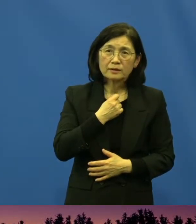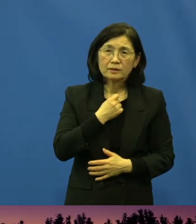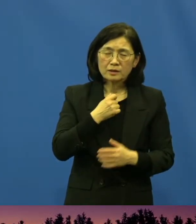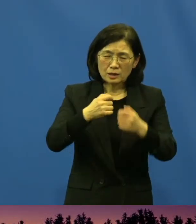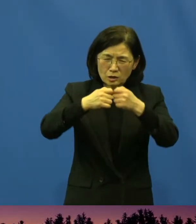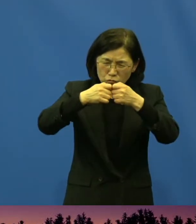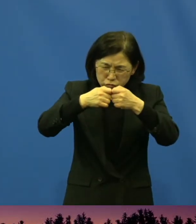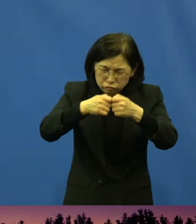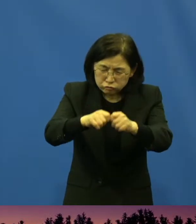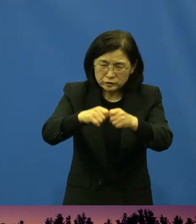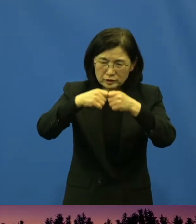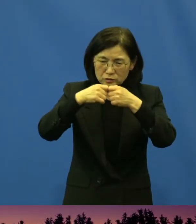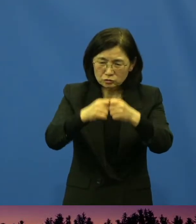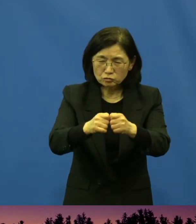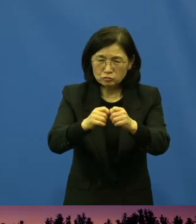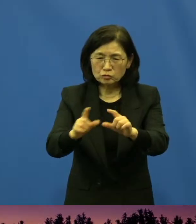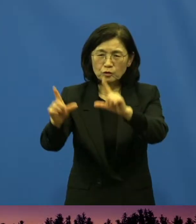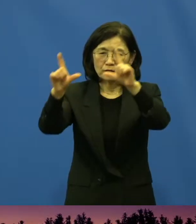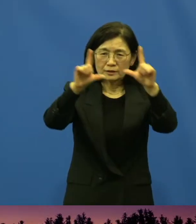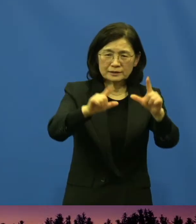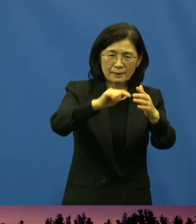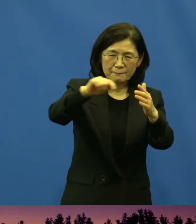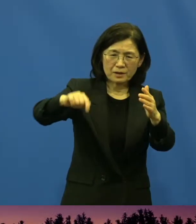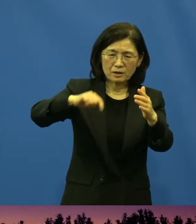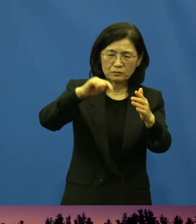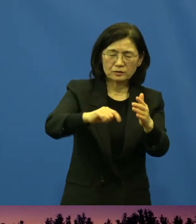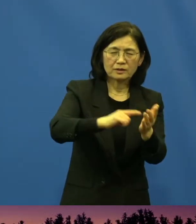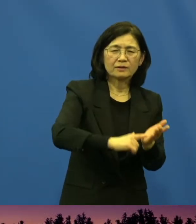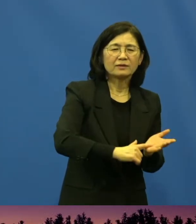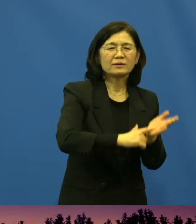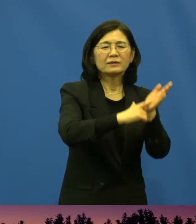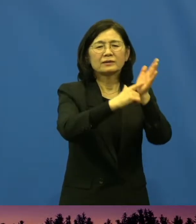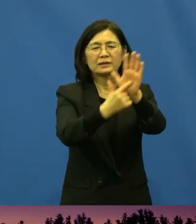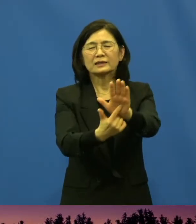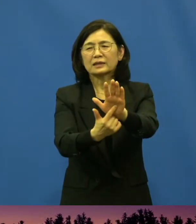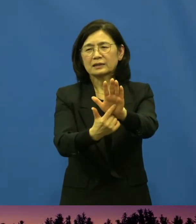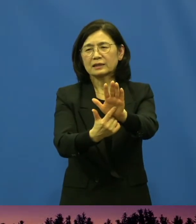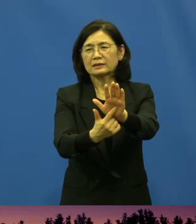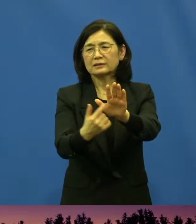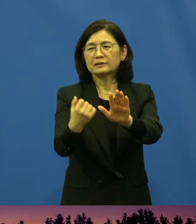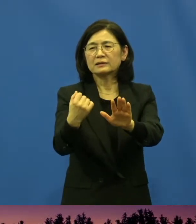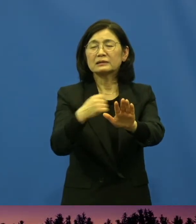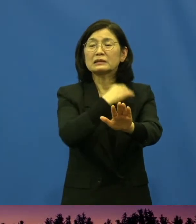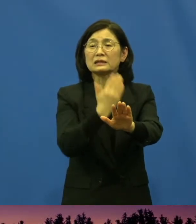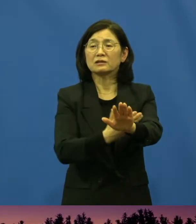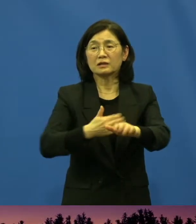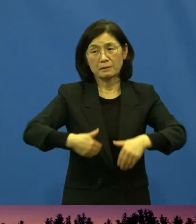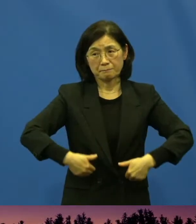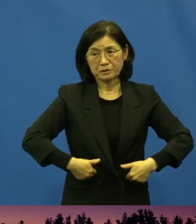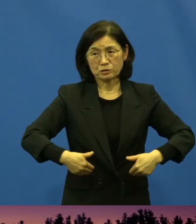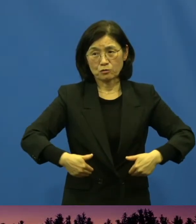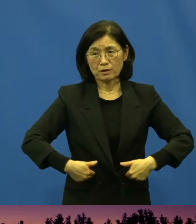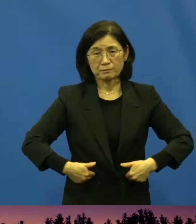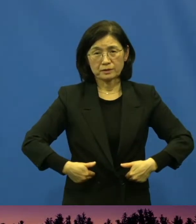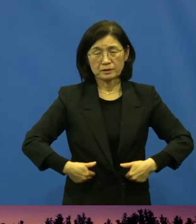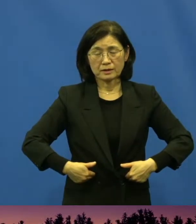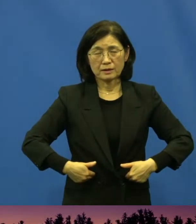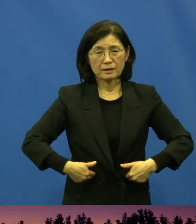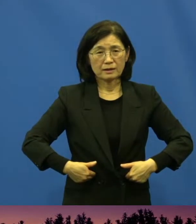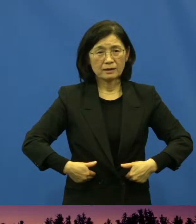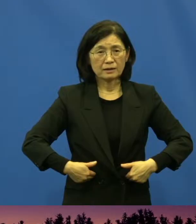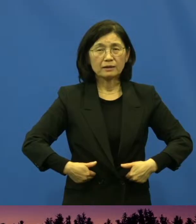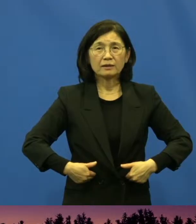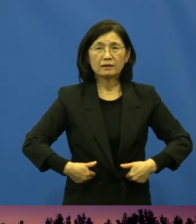구체적으로 삶에 실현해내는 능력을 갖추는 신자. 그러려고 하면 어때요? 우리는 끊임없이